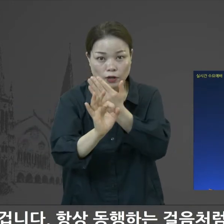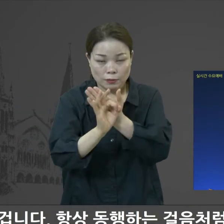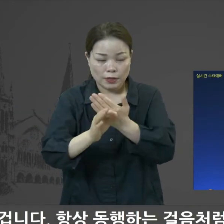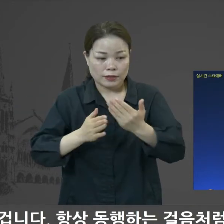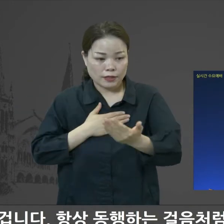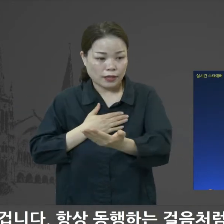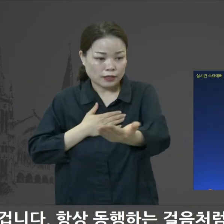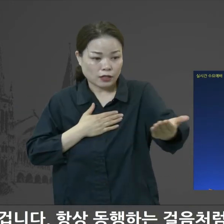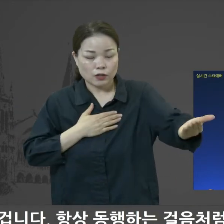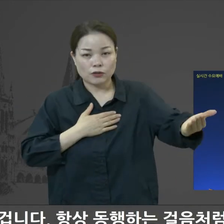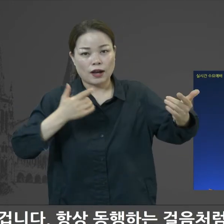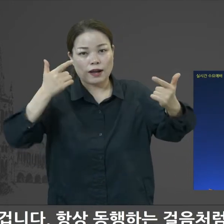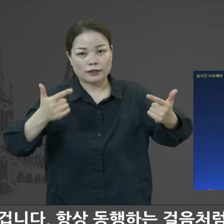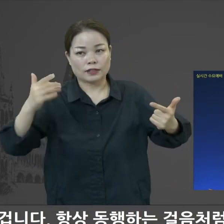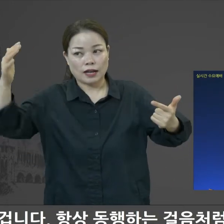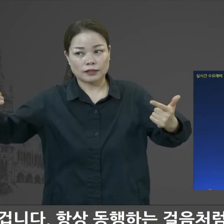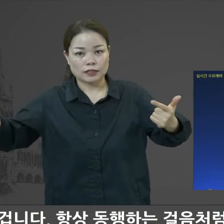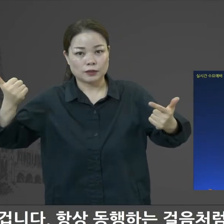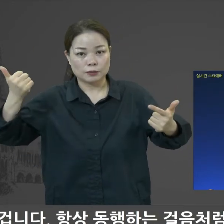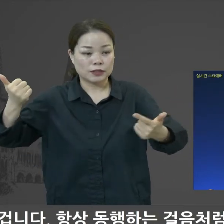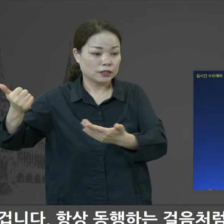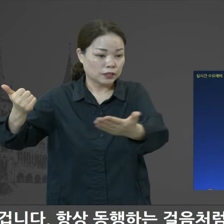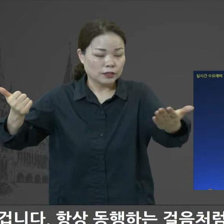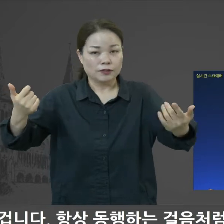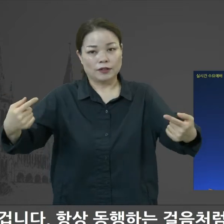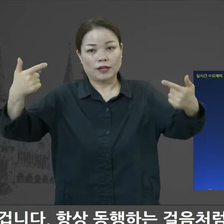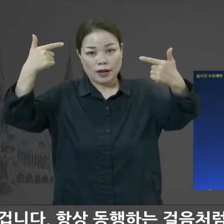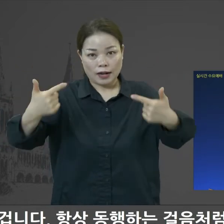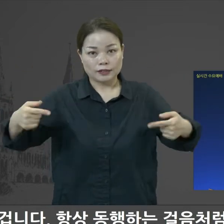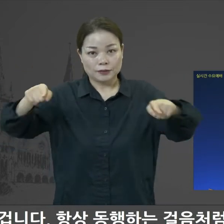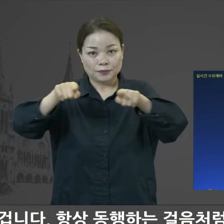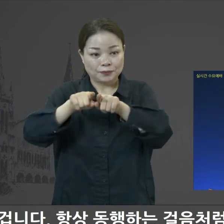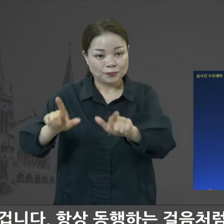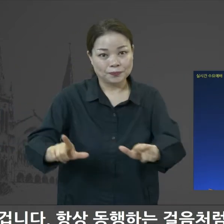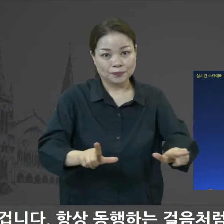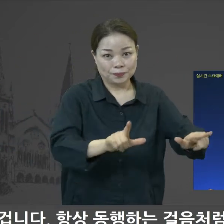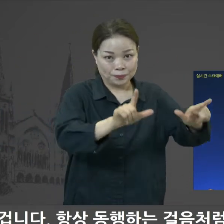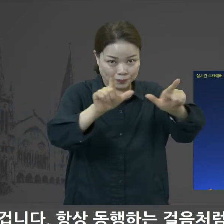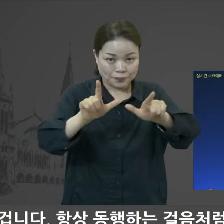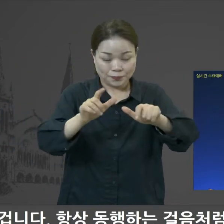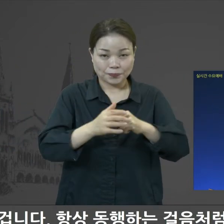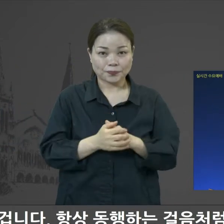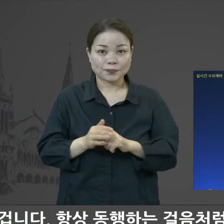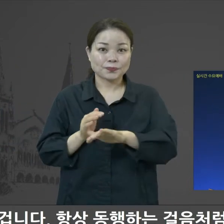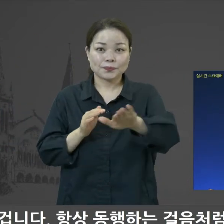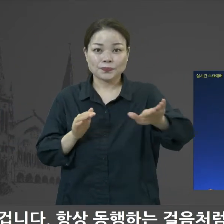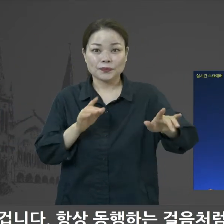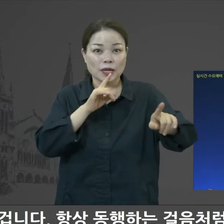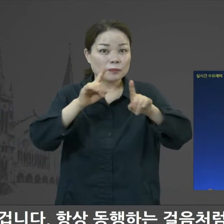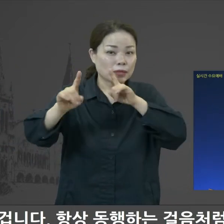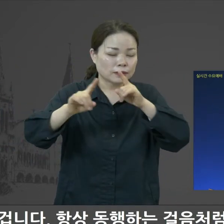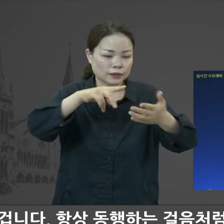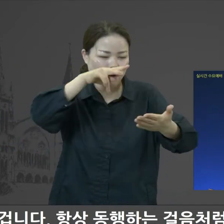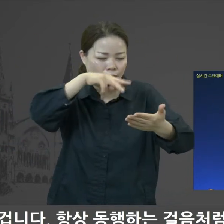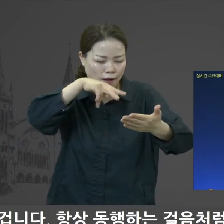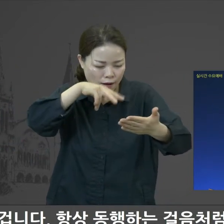내가 너희와 항상 함께 하겠다라는 약속을 누리도록 하신 겁니다. 그러니 우리는 말씀을 읽으면 어떻게 사셔야